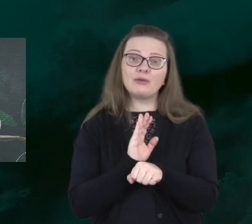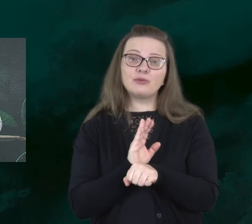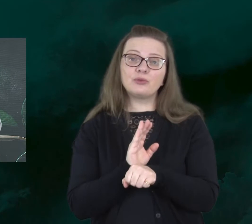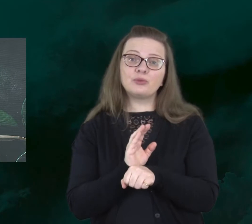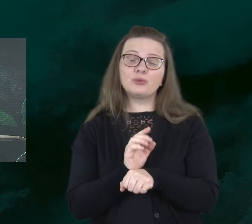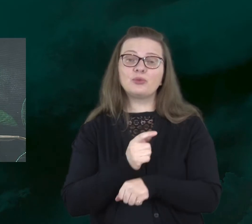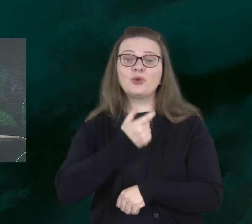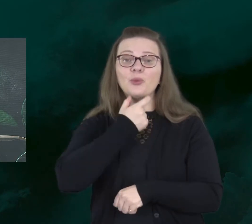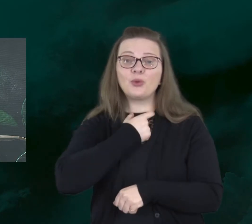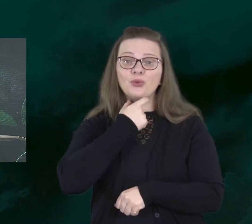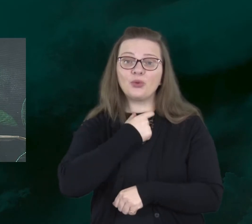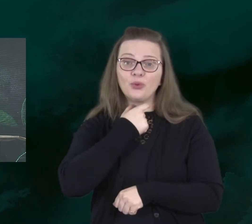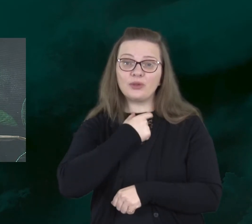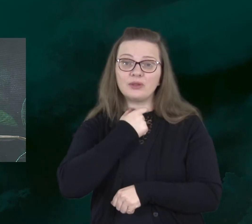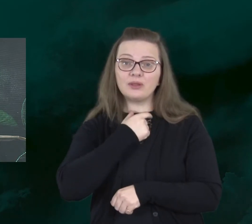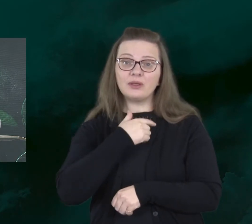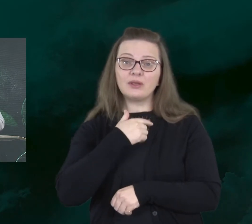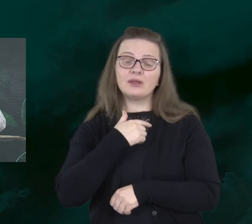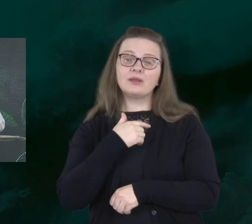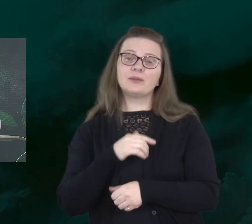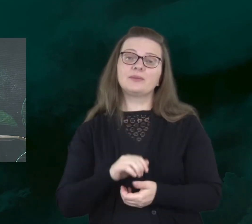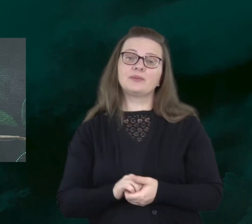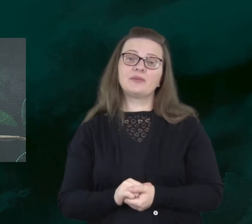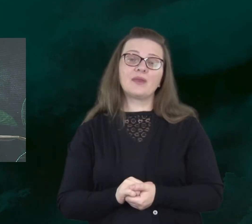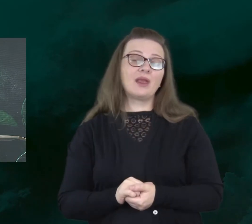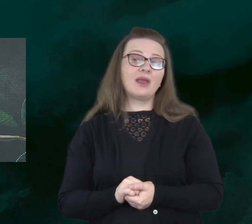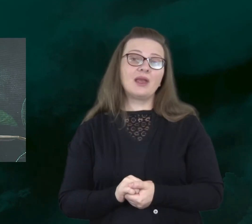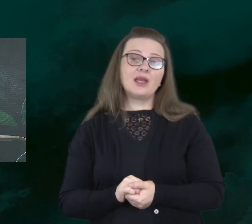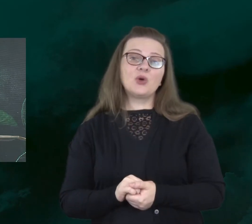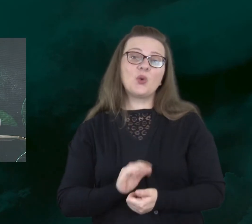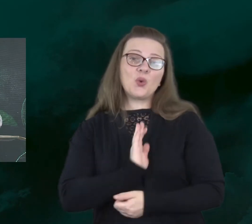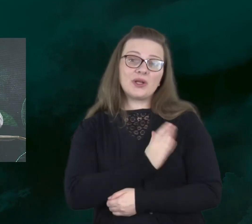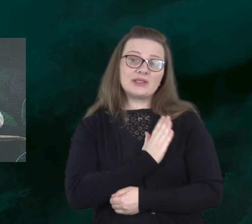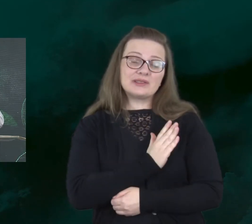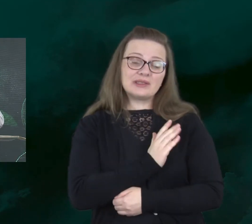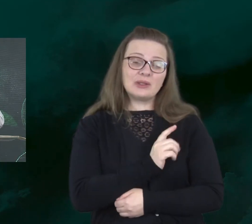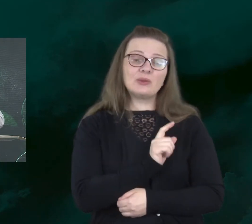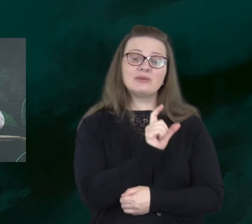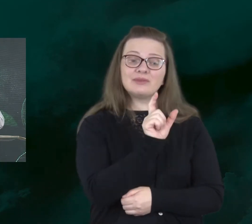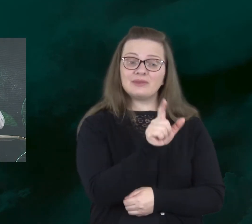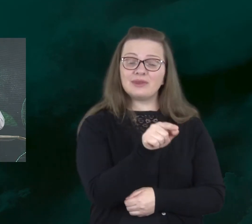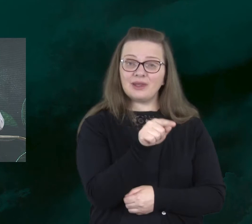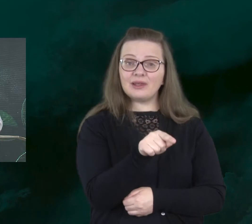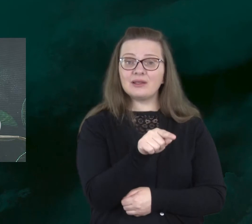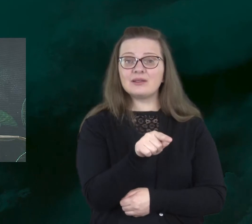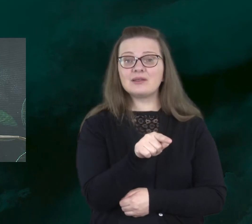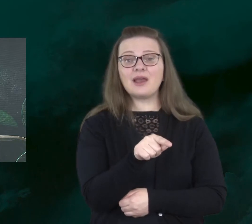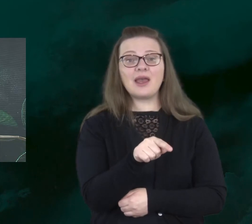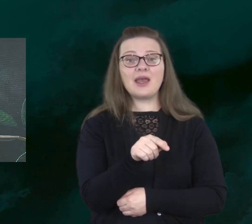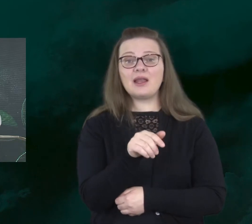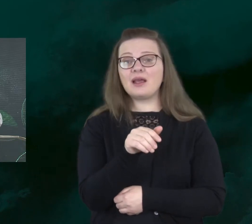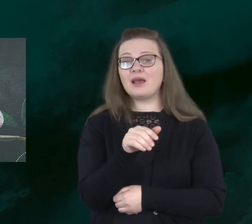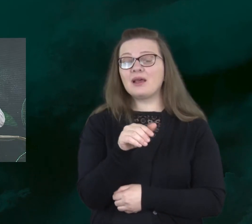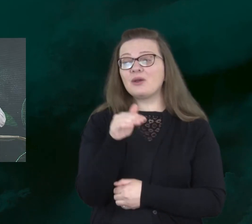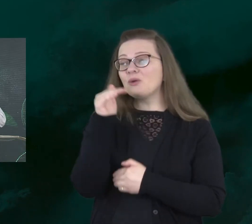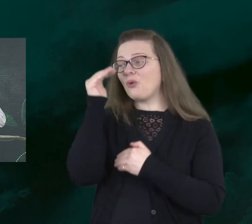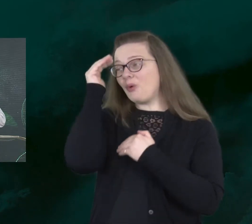tinham somente um coração, era honrar o irmão Dong. Eles faziam aquilo porque honrava,